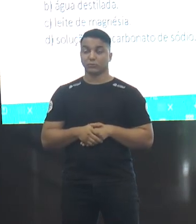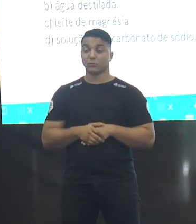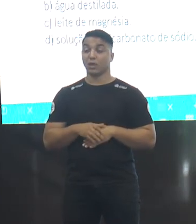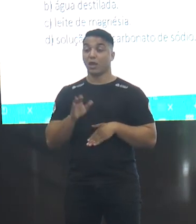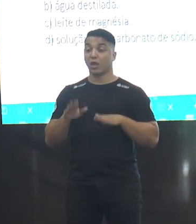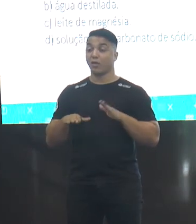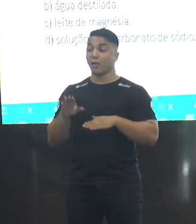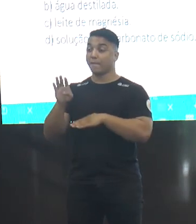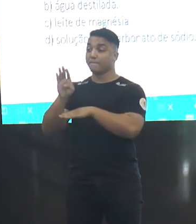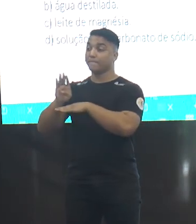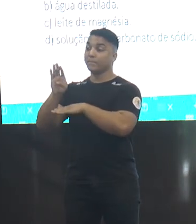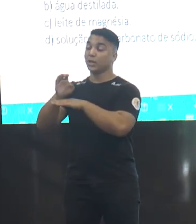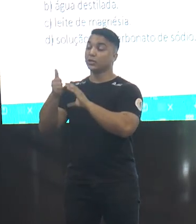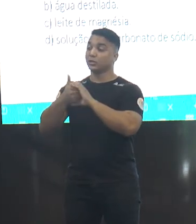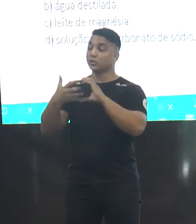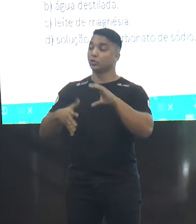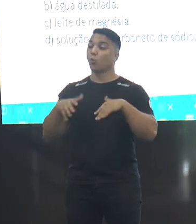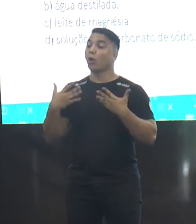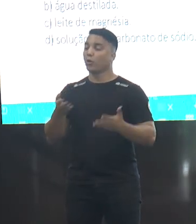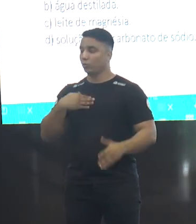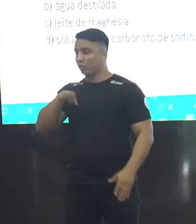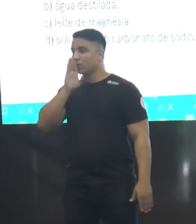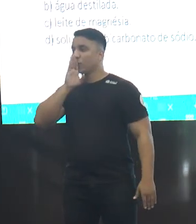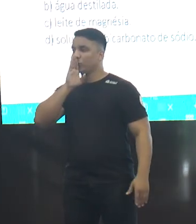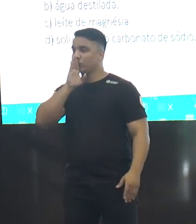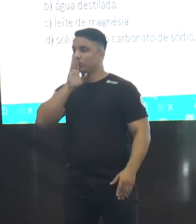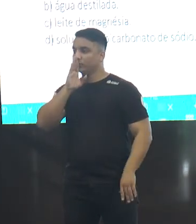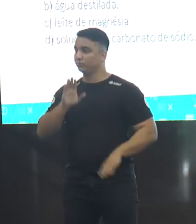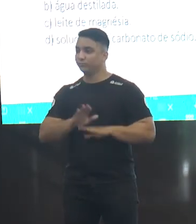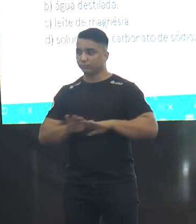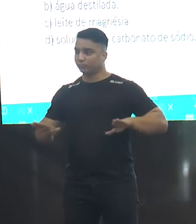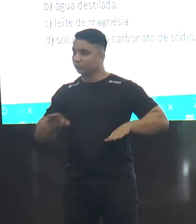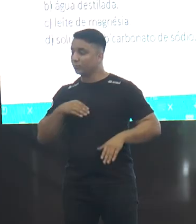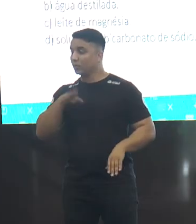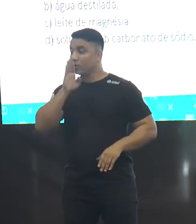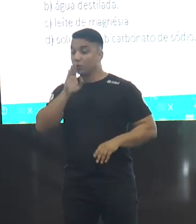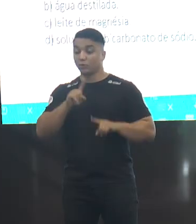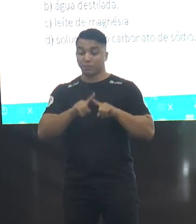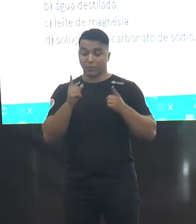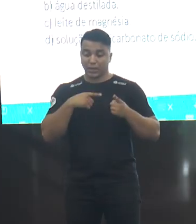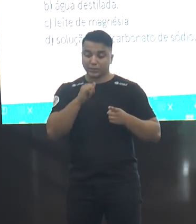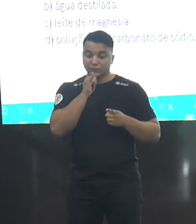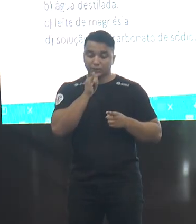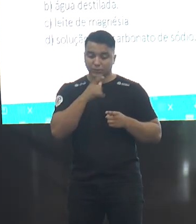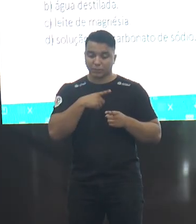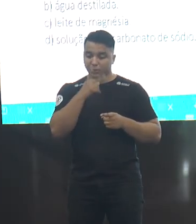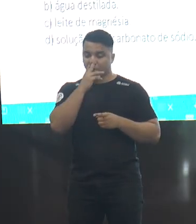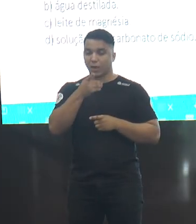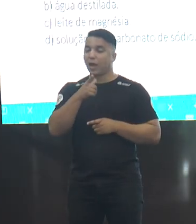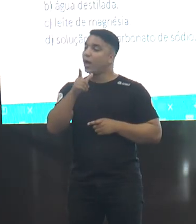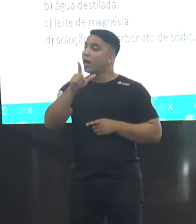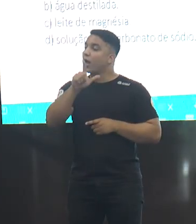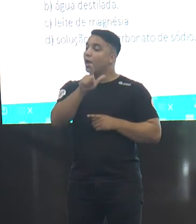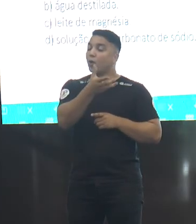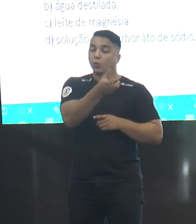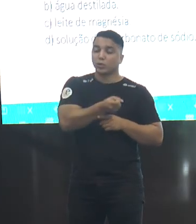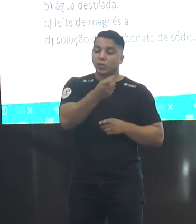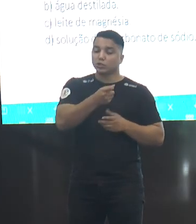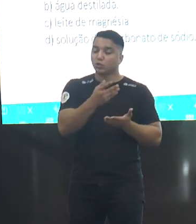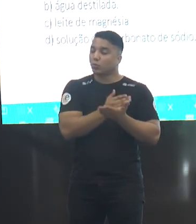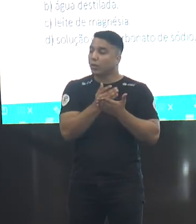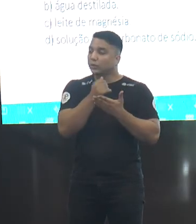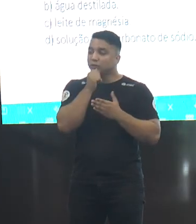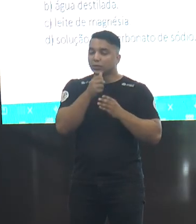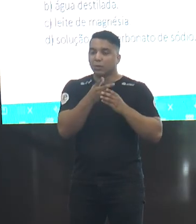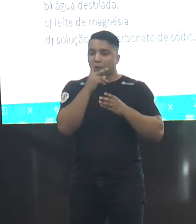Normalmente o leite é para ter caráter neutro, não é verdade? Quando o leite começa a estragar,